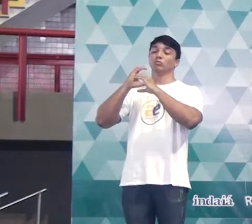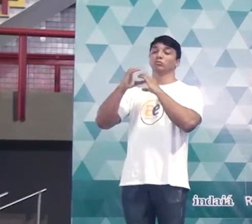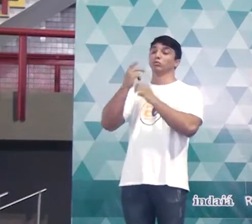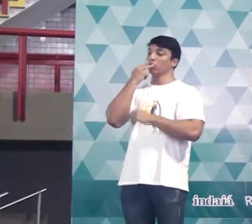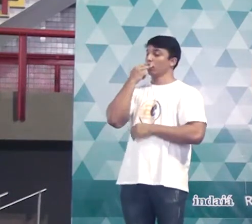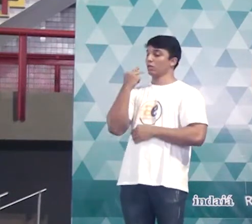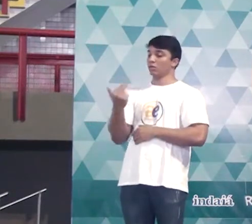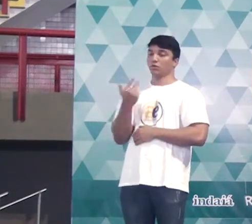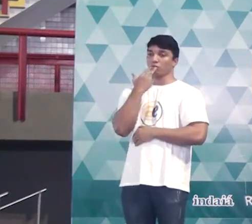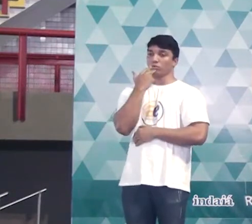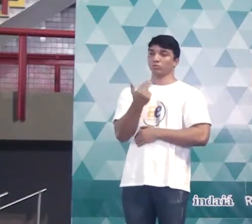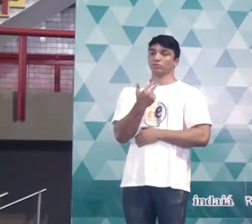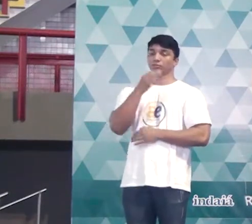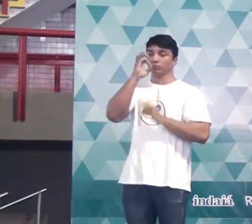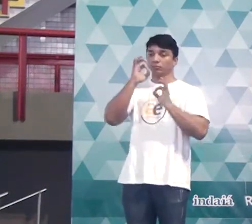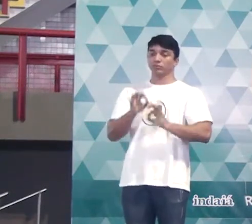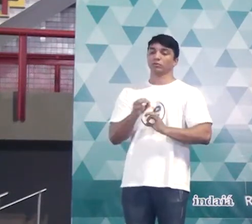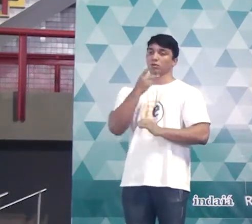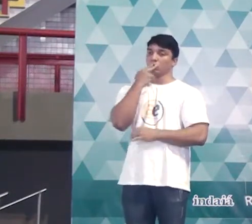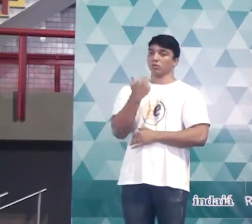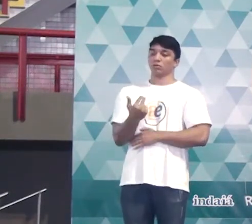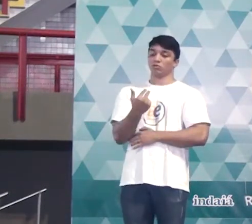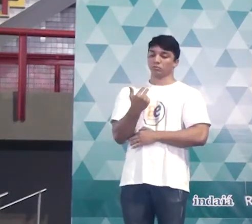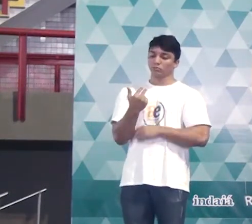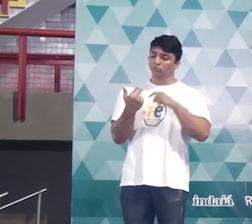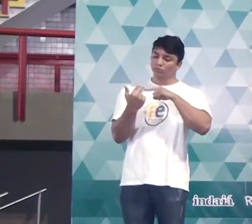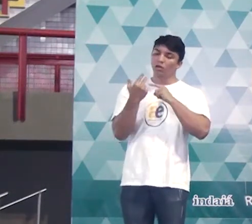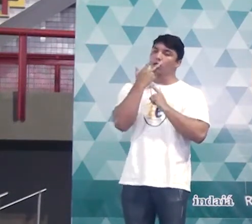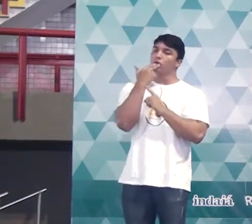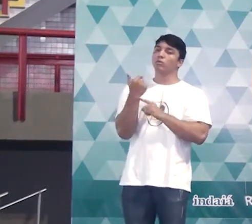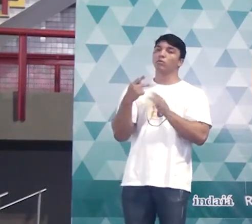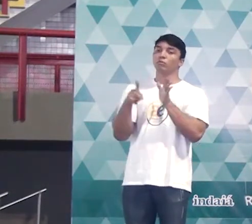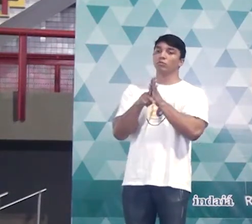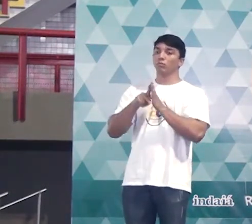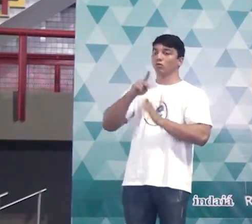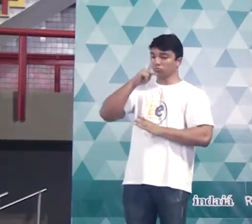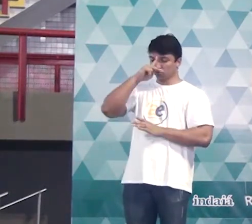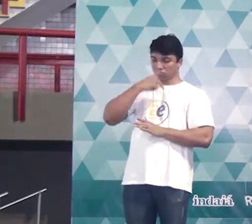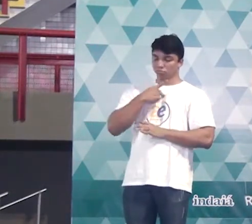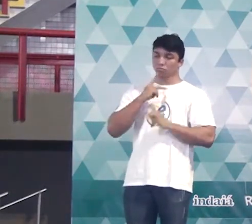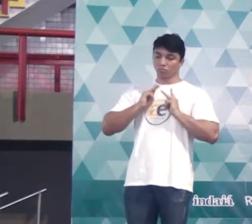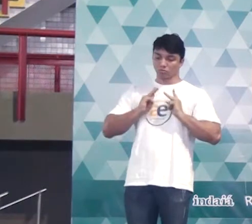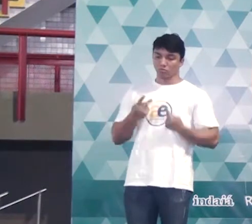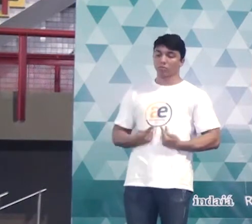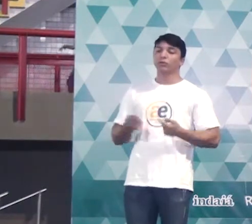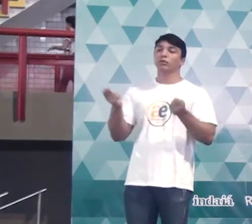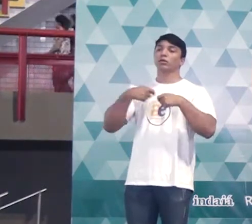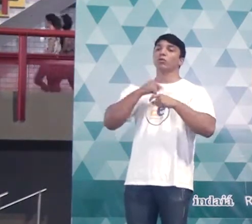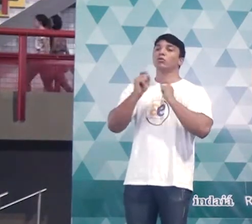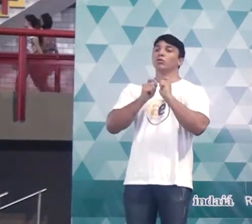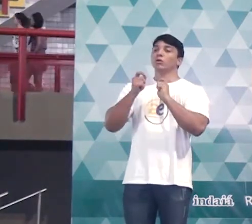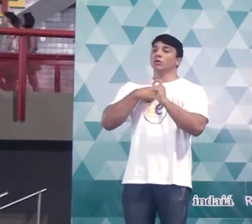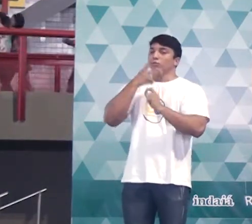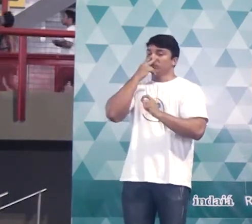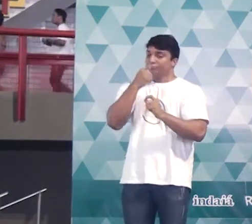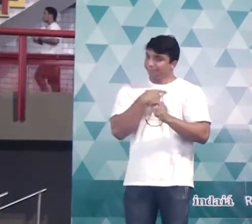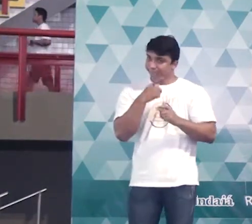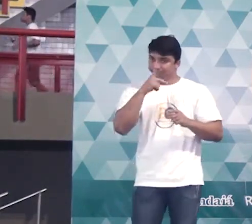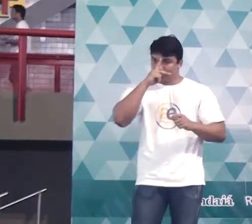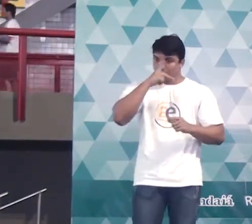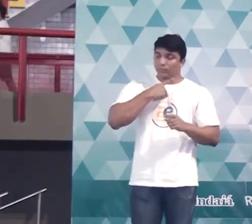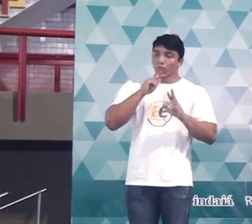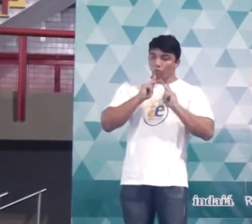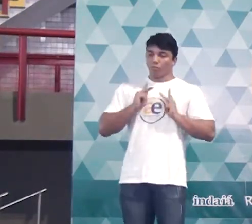a língua, certamente. E como a língua é um instrumento humano, está disposta às variações